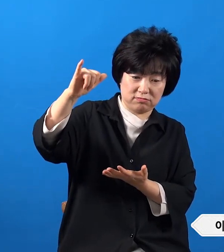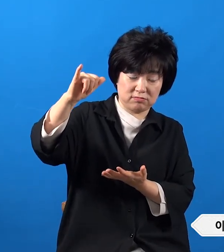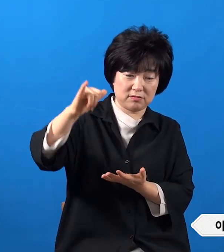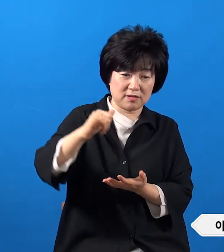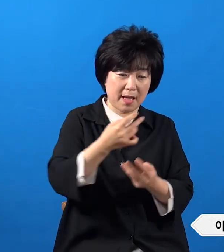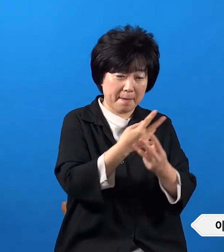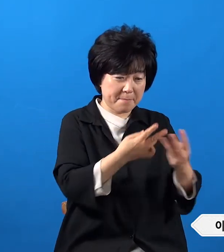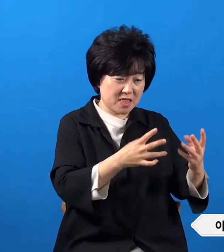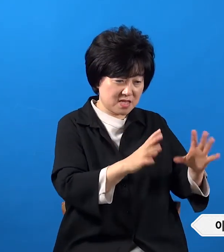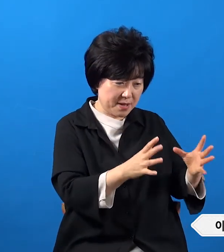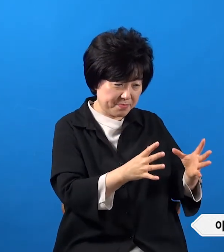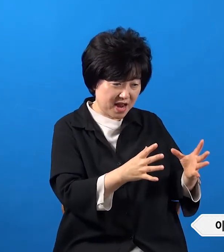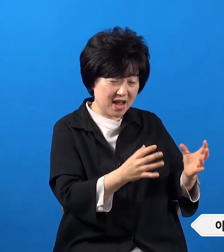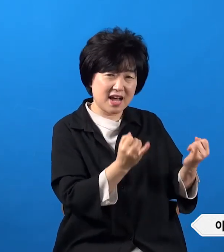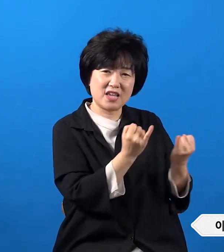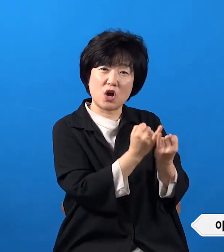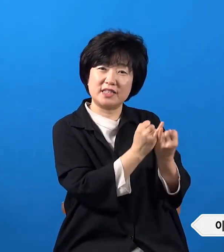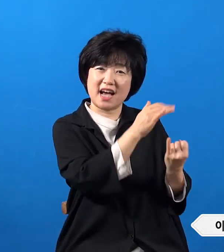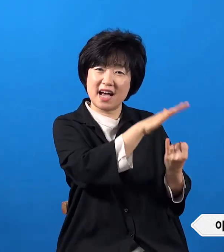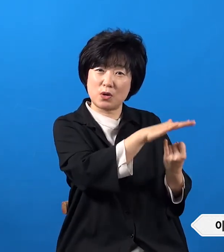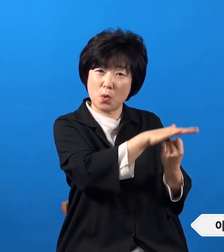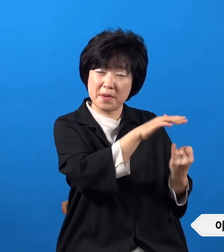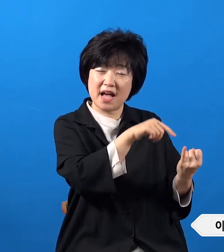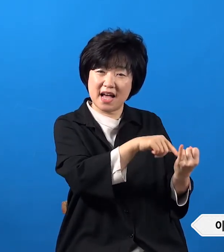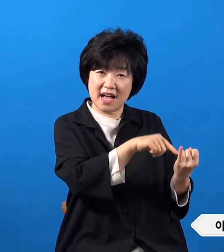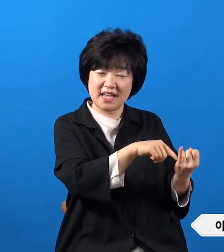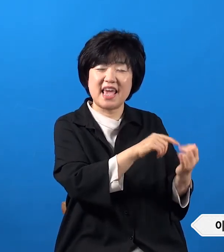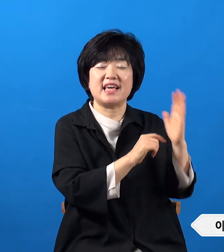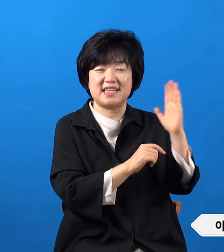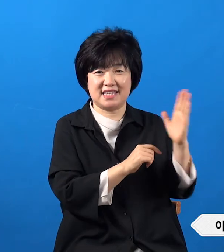푹이라는 한 여인의 스토리.